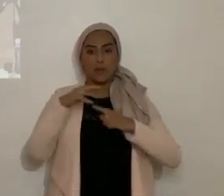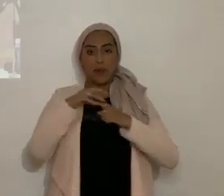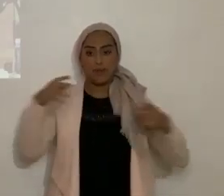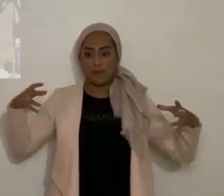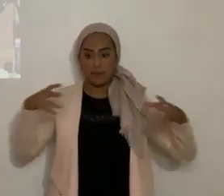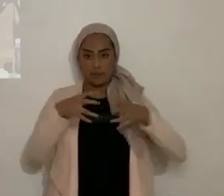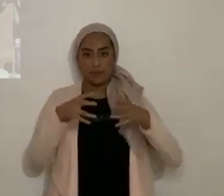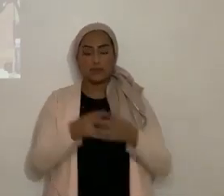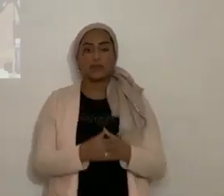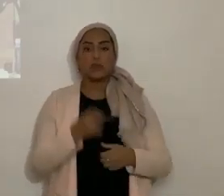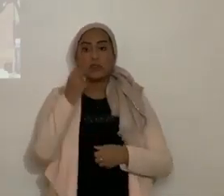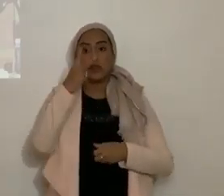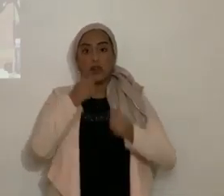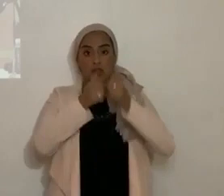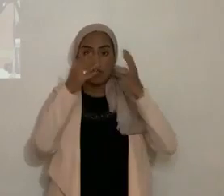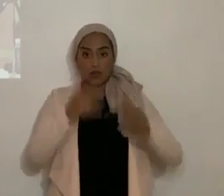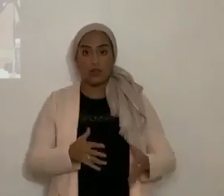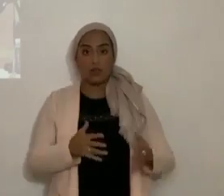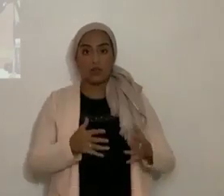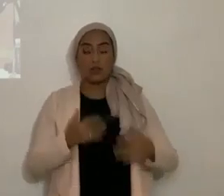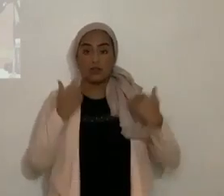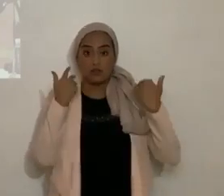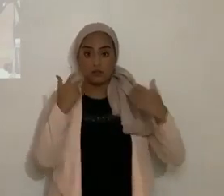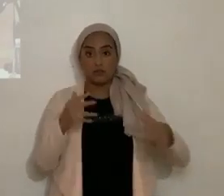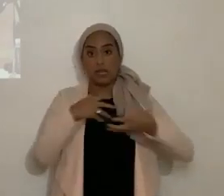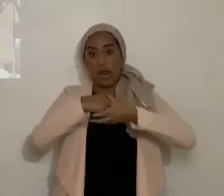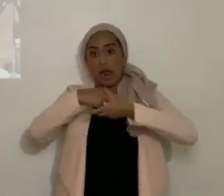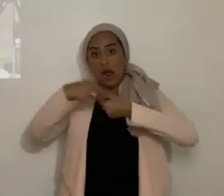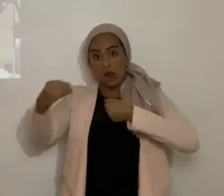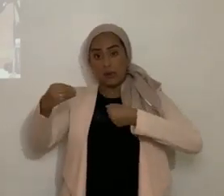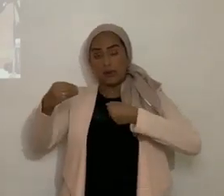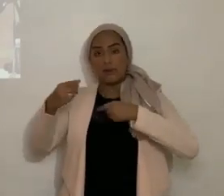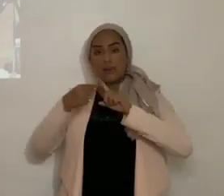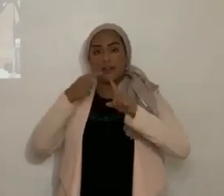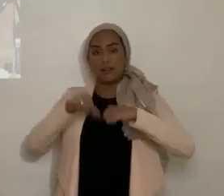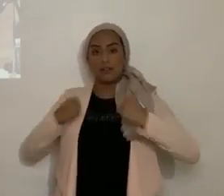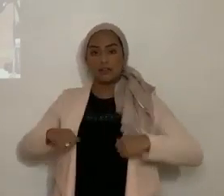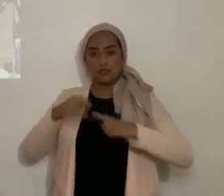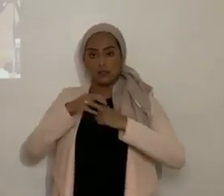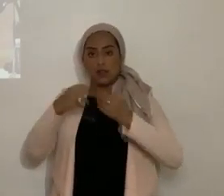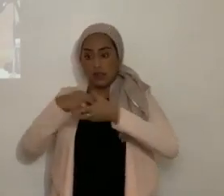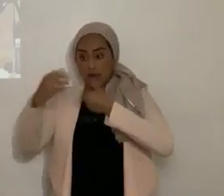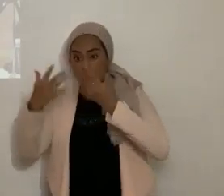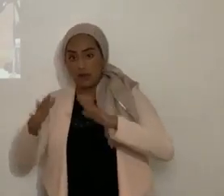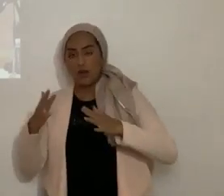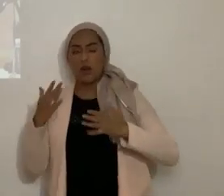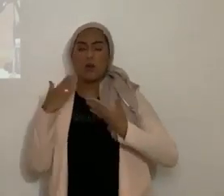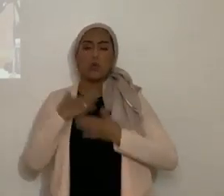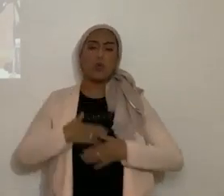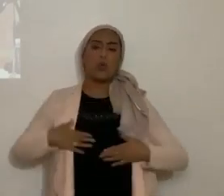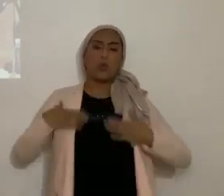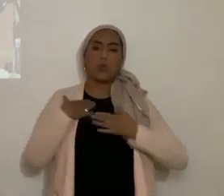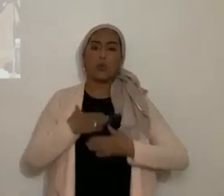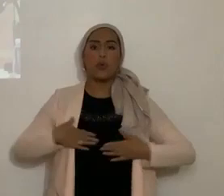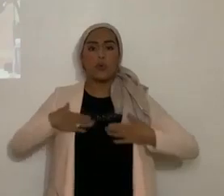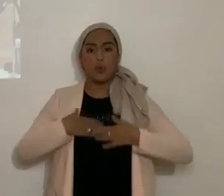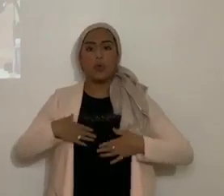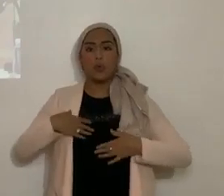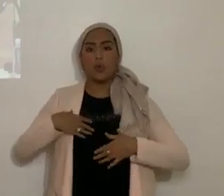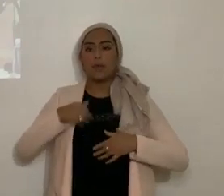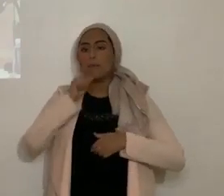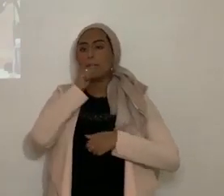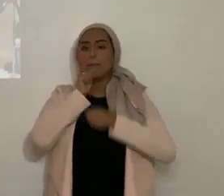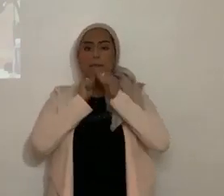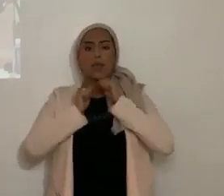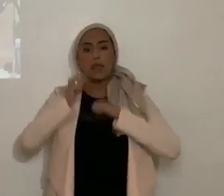leerlo. Los discípulos salieron de la presencia del Sanedrín, gozosos de haber sido tenidos por